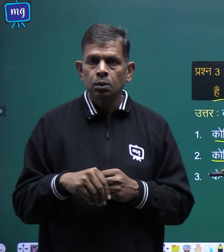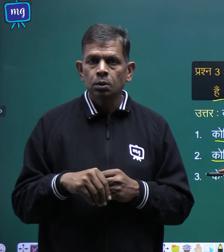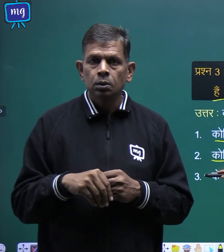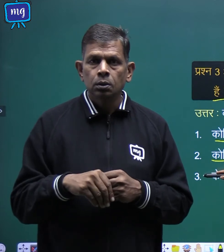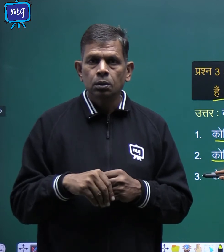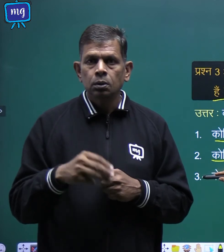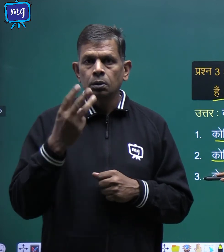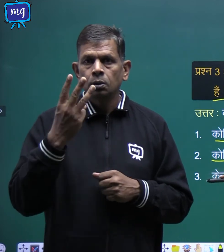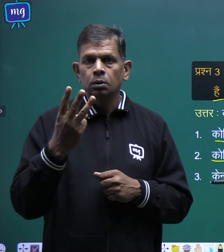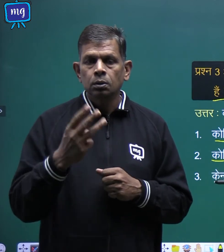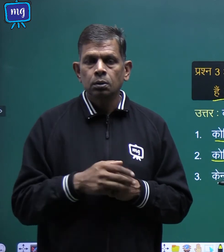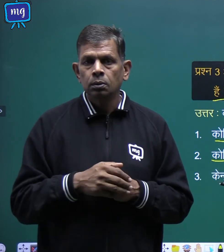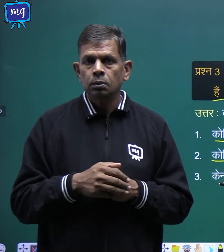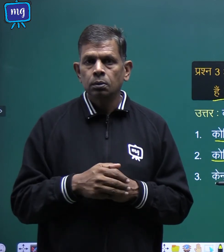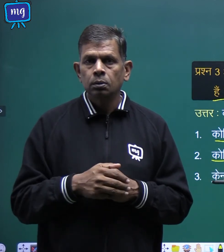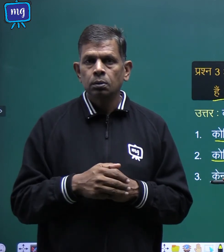तीसरा